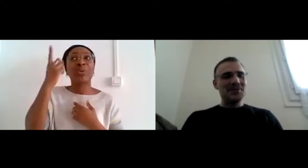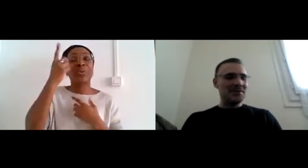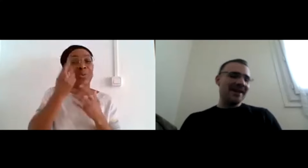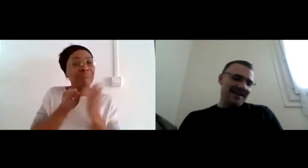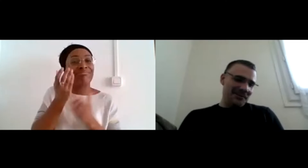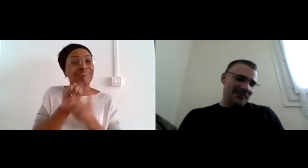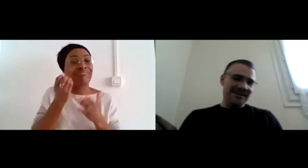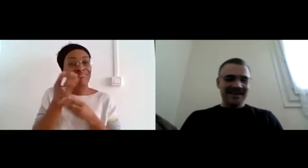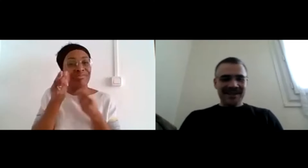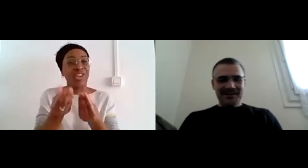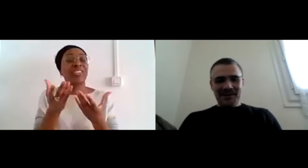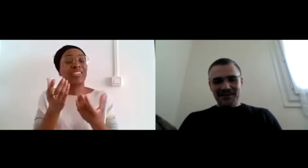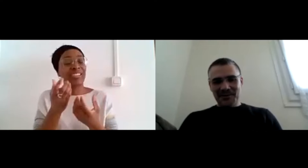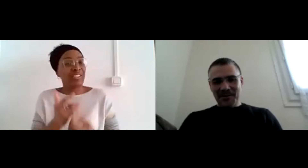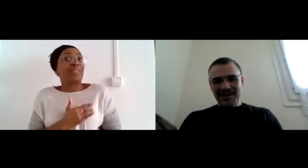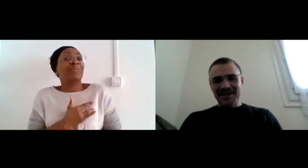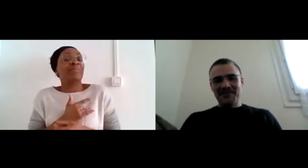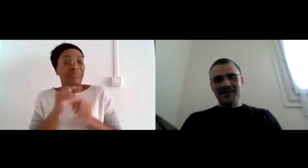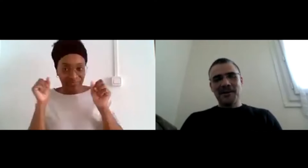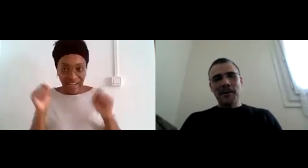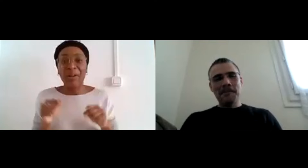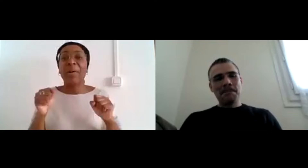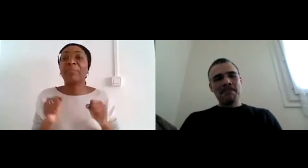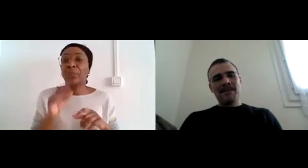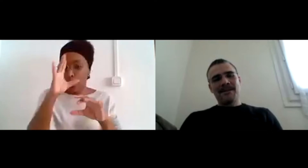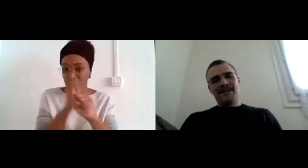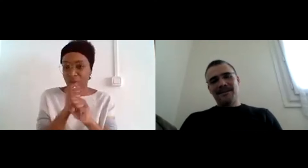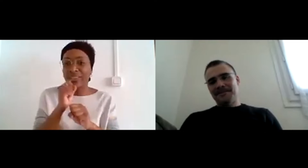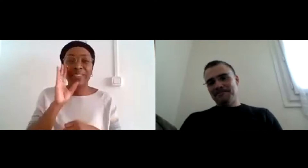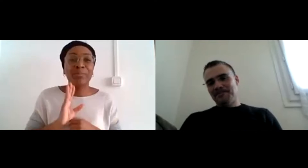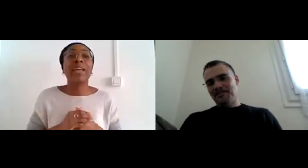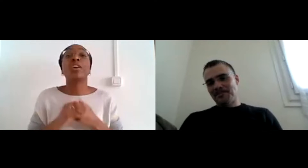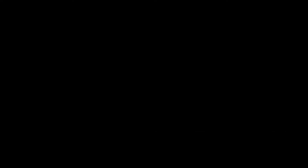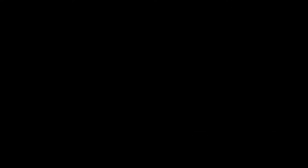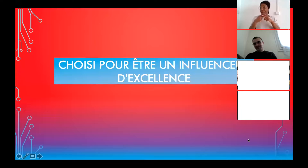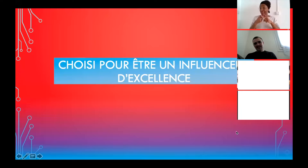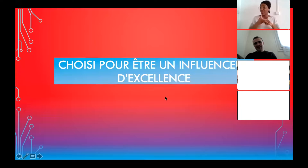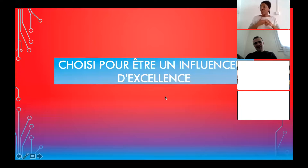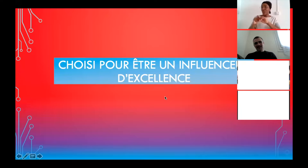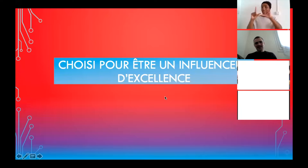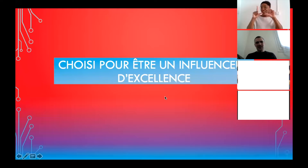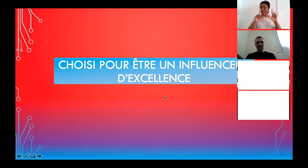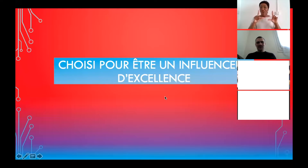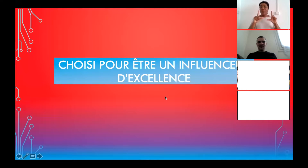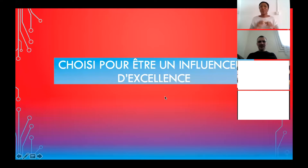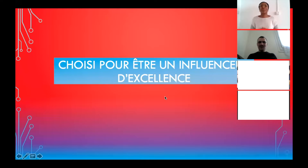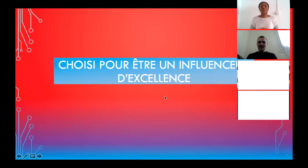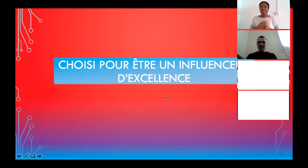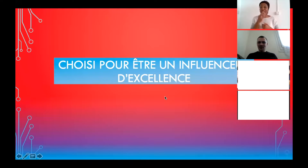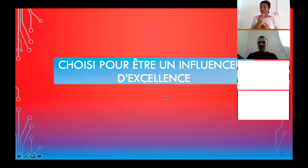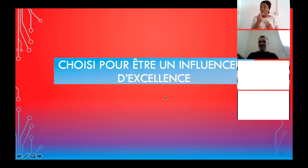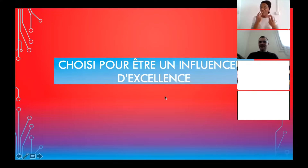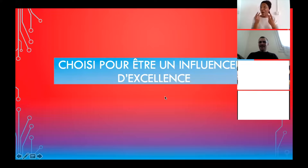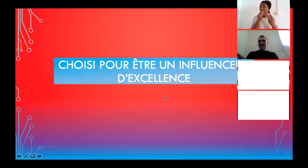soyez juste à l'écoute. Voilà, donc je vais partager mon écran. Hem, voilà, j'espère que vous voyez tous